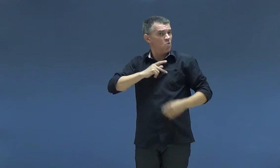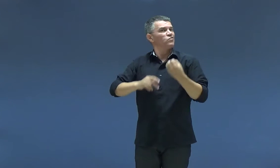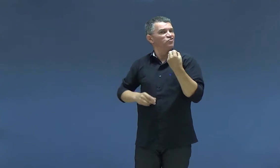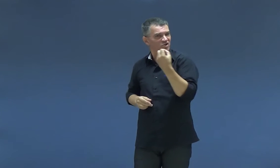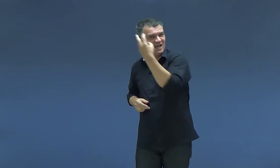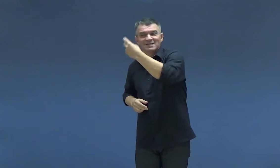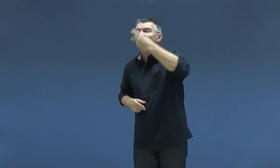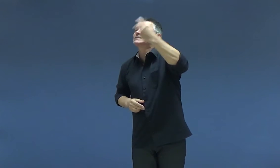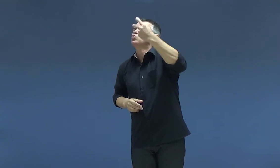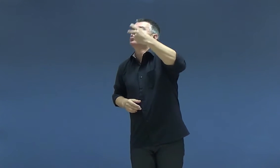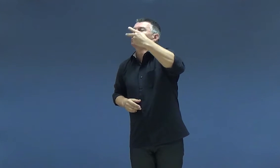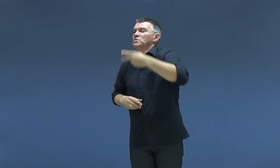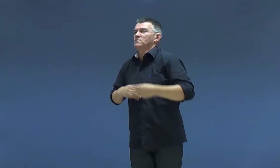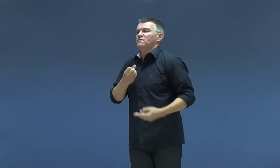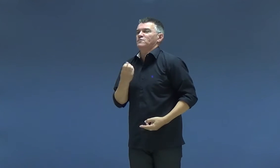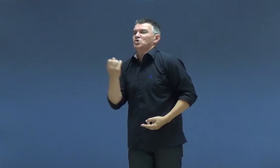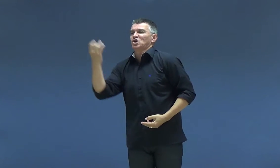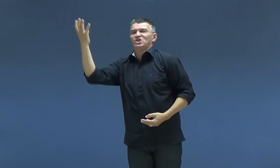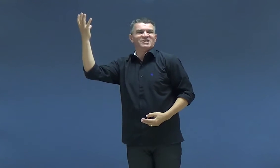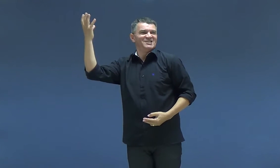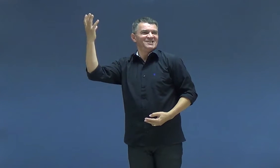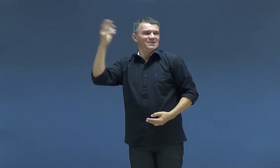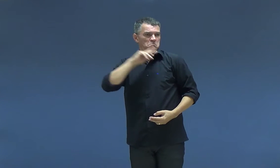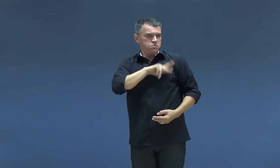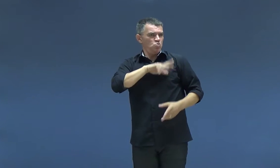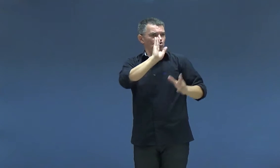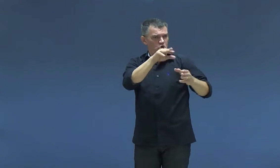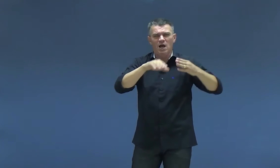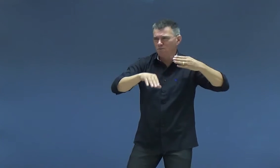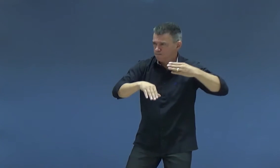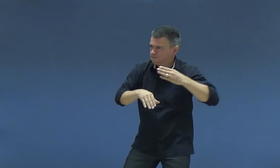Paulo, ele viajou, a segunda viagem dele foi para lá.